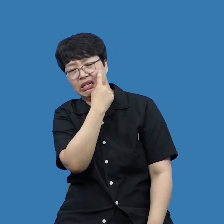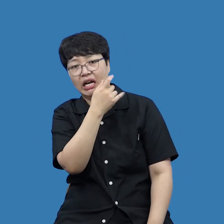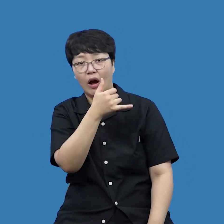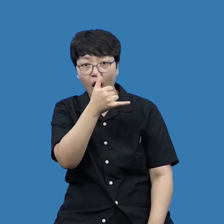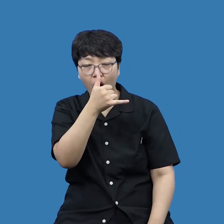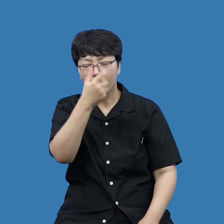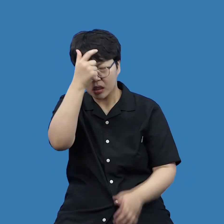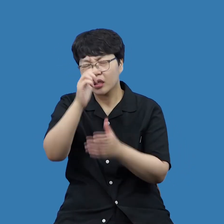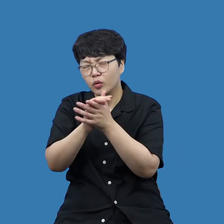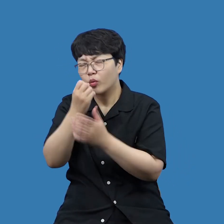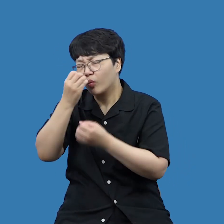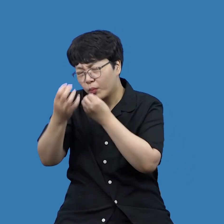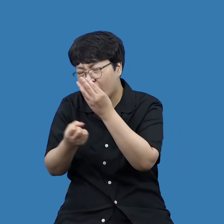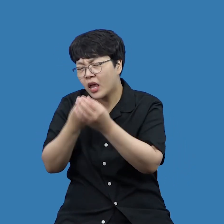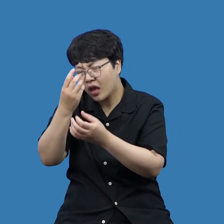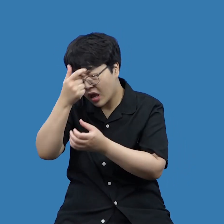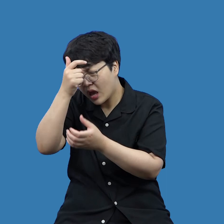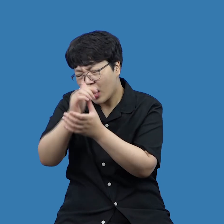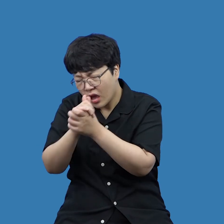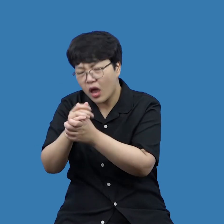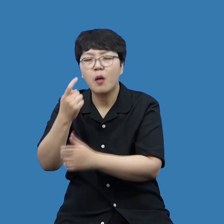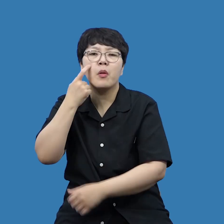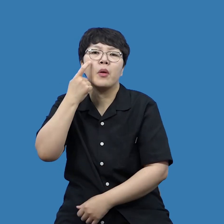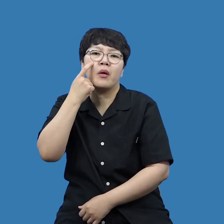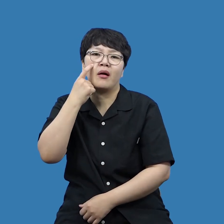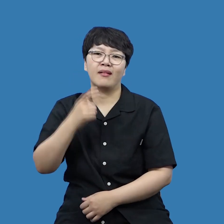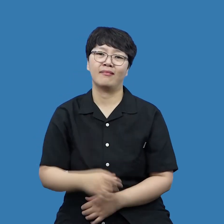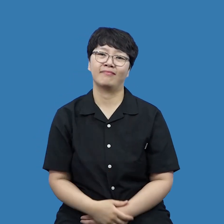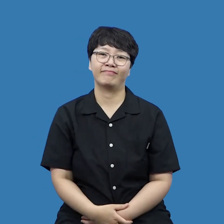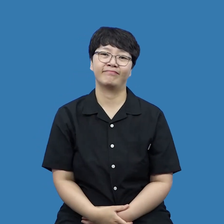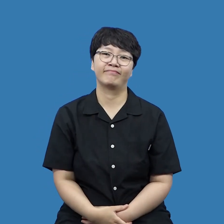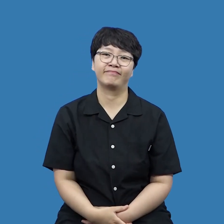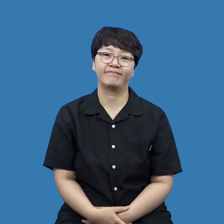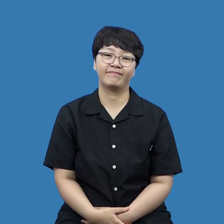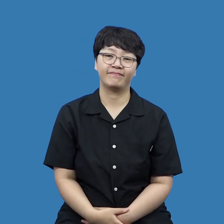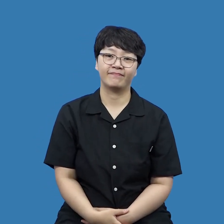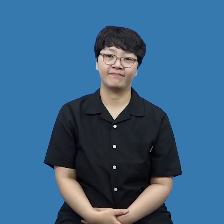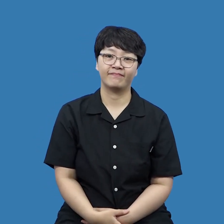앞에 아뢰세요. 그리고 하나님께 기도하세요.